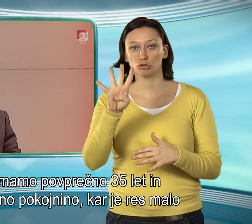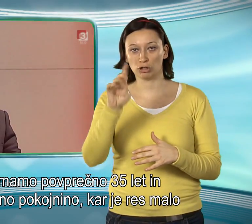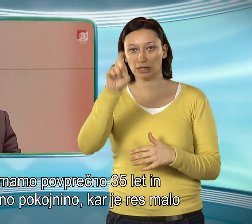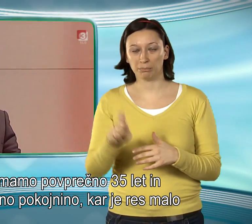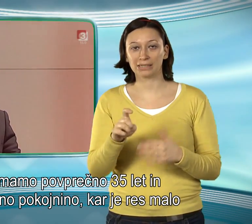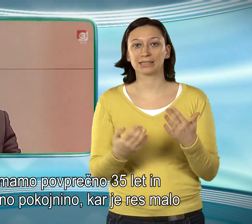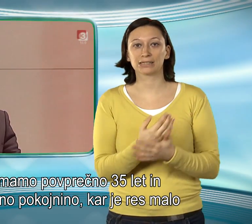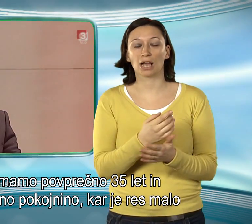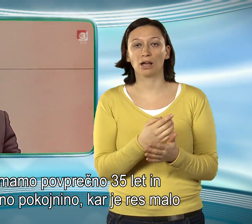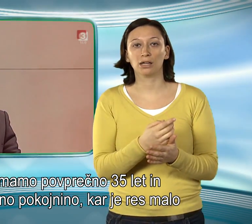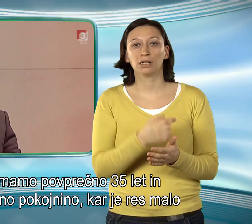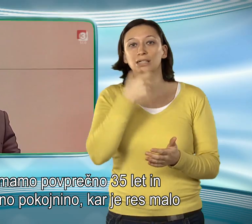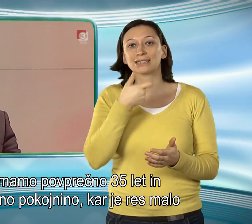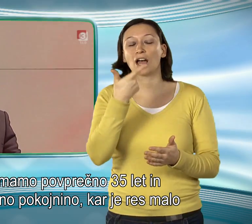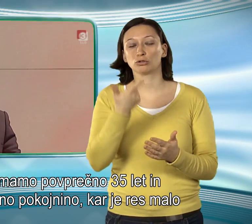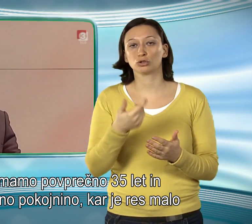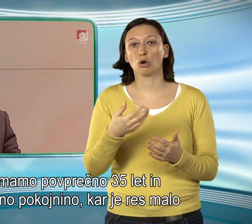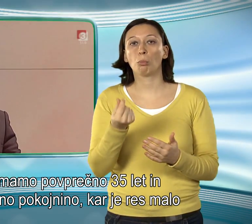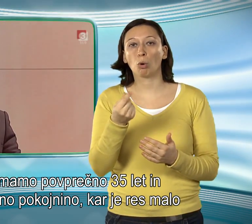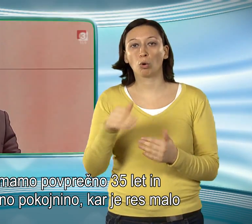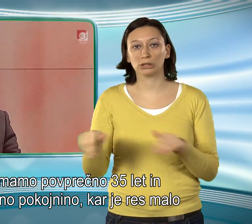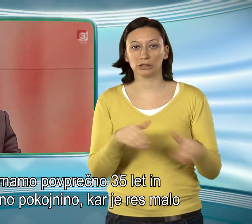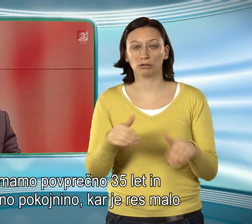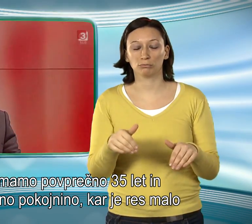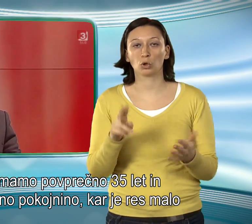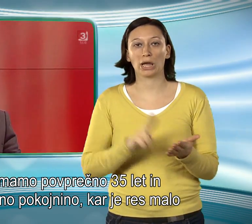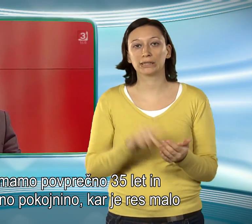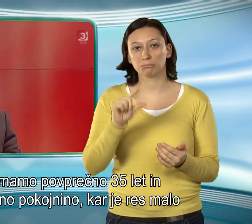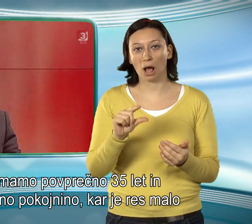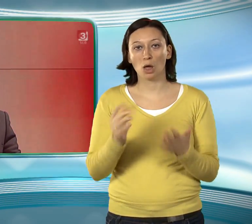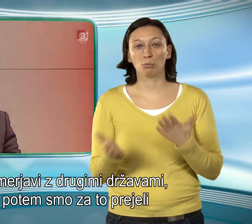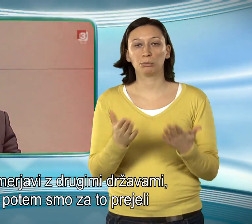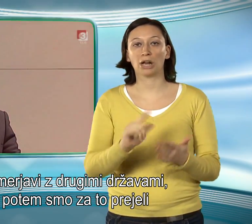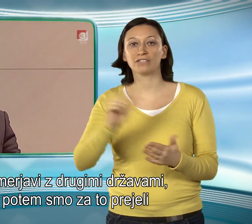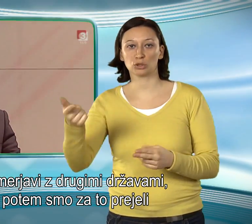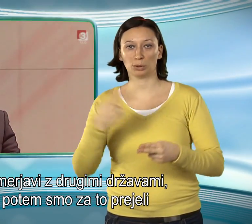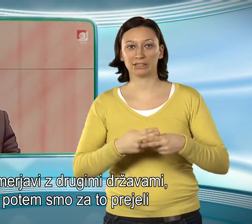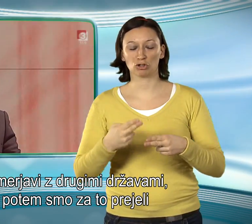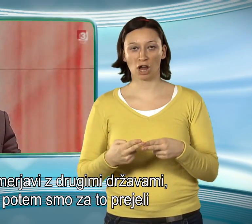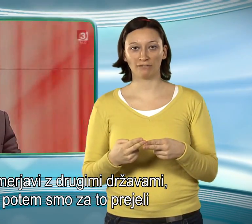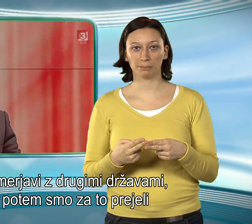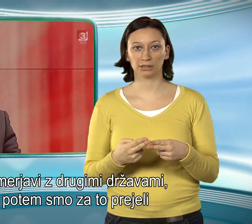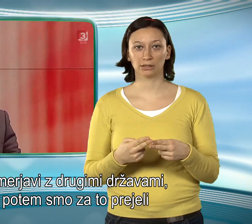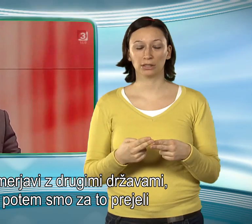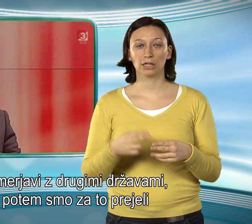4 mesece za starostno pokojnino, kar je res malo v primerjavi z drugimi državami. In